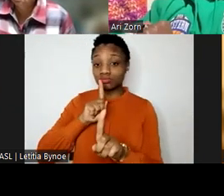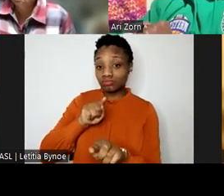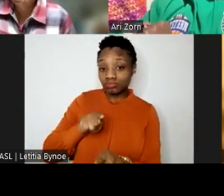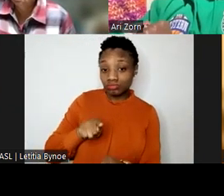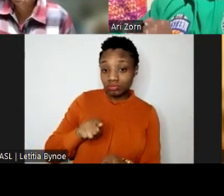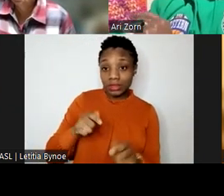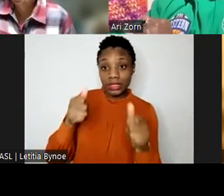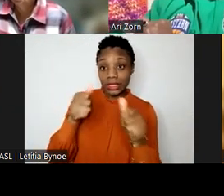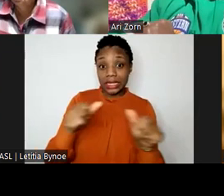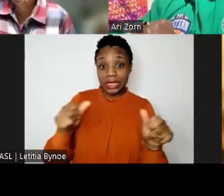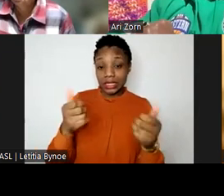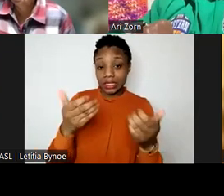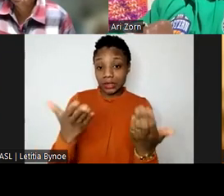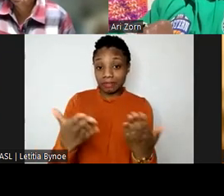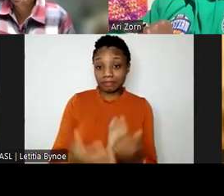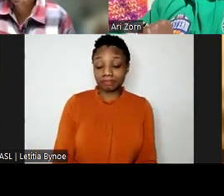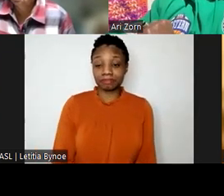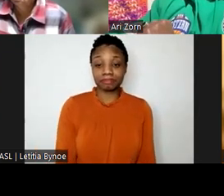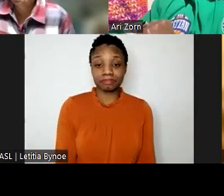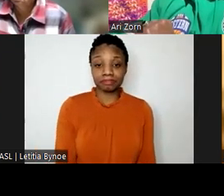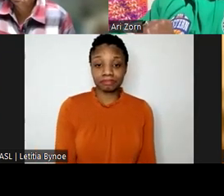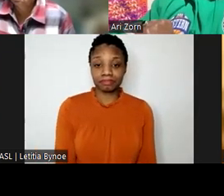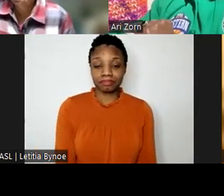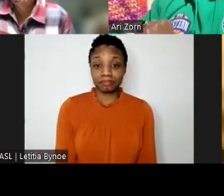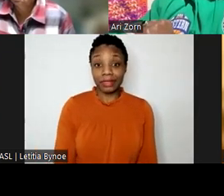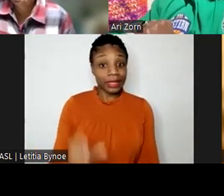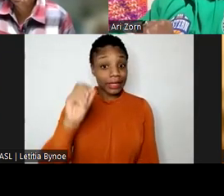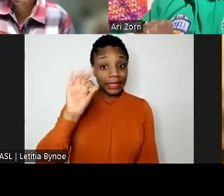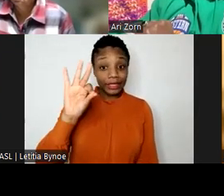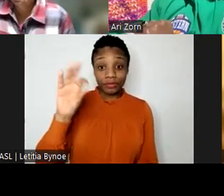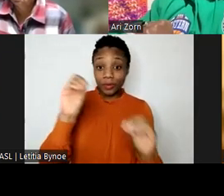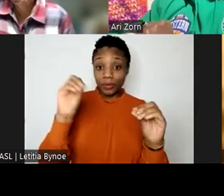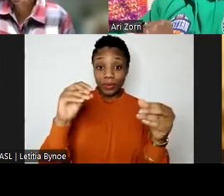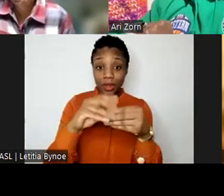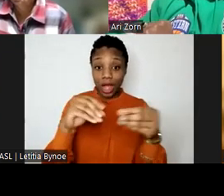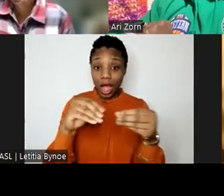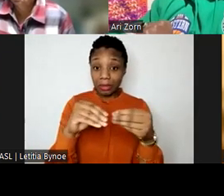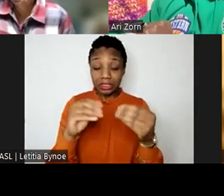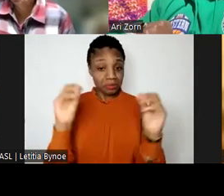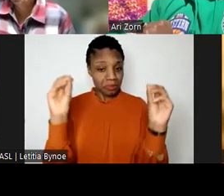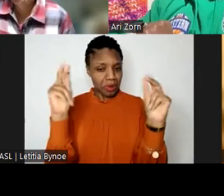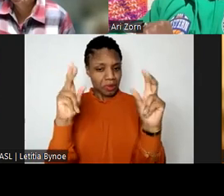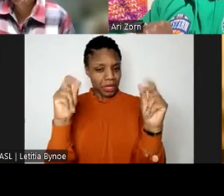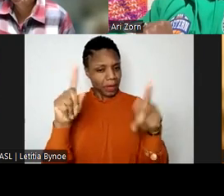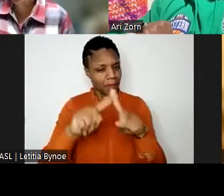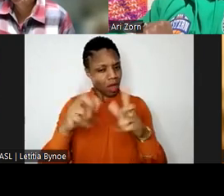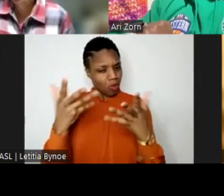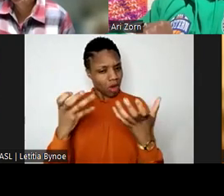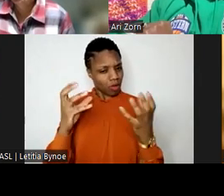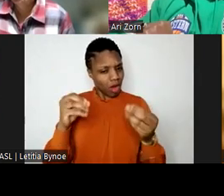Tienen alguna respuesta o comentario para la primera pregunta Está bien si no lo